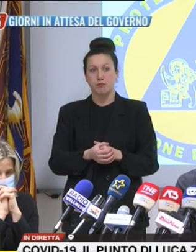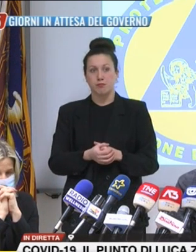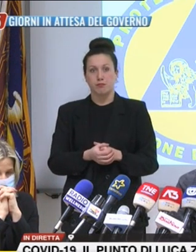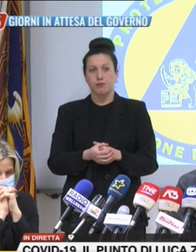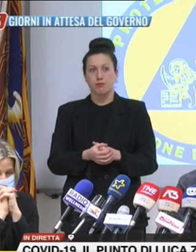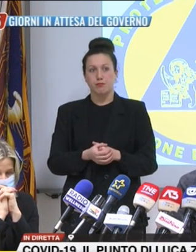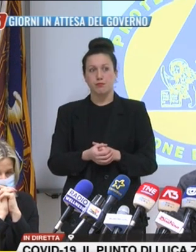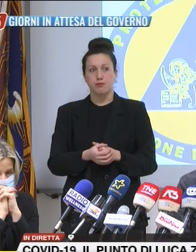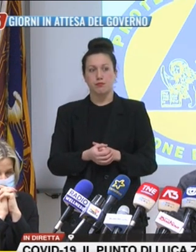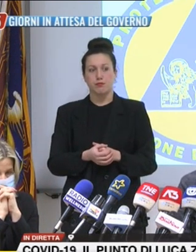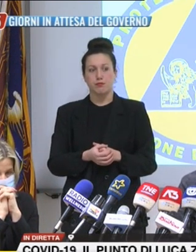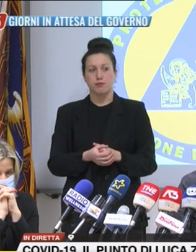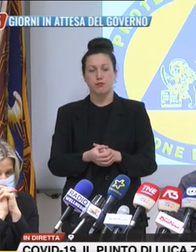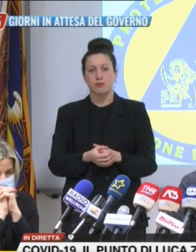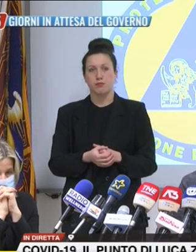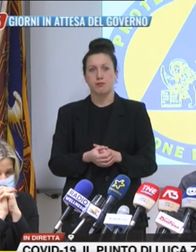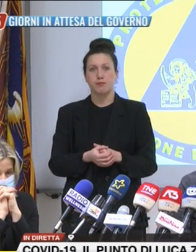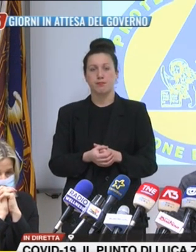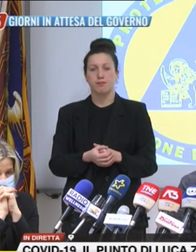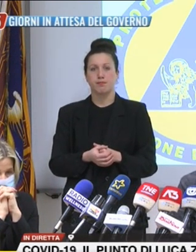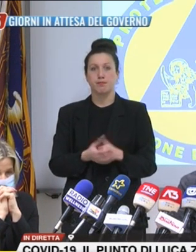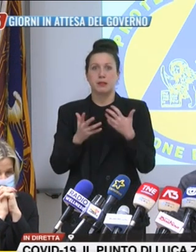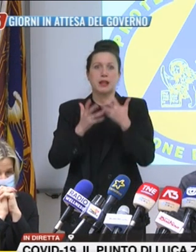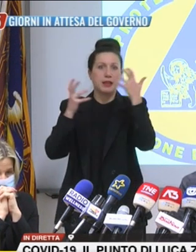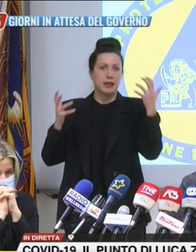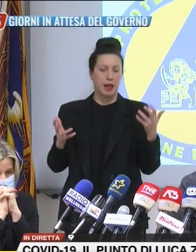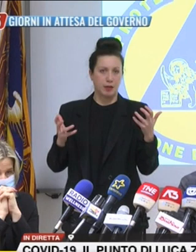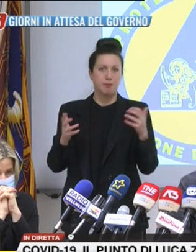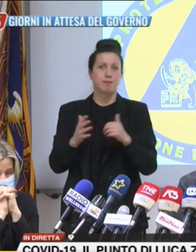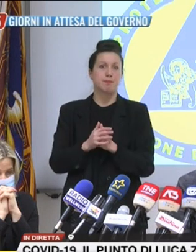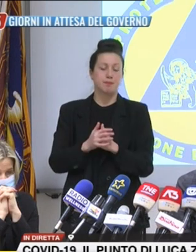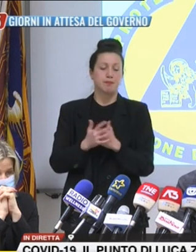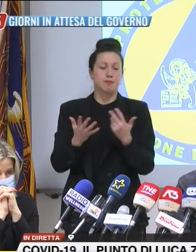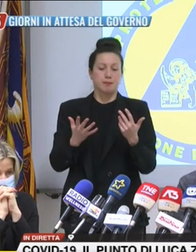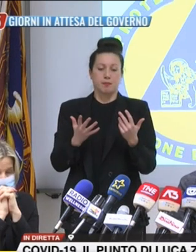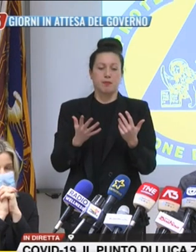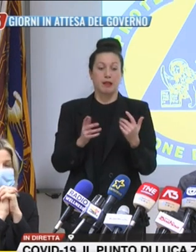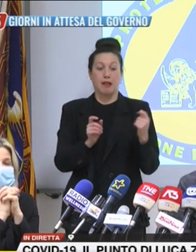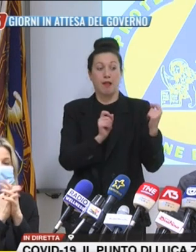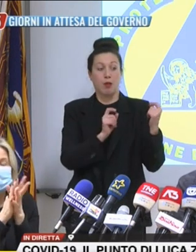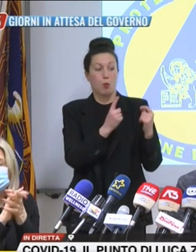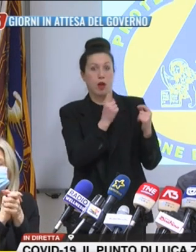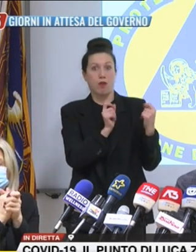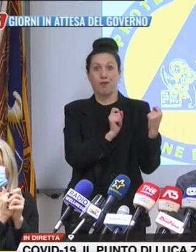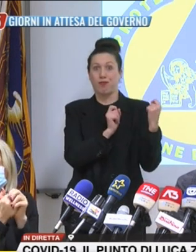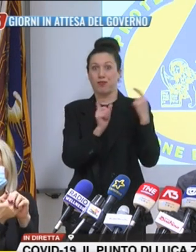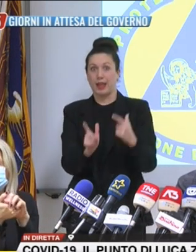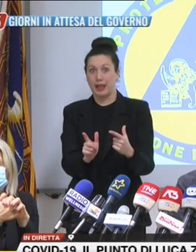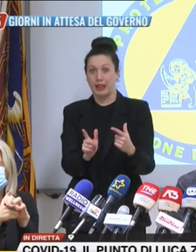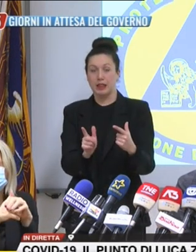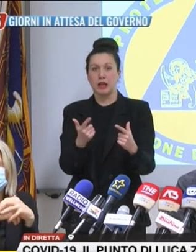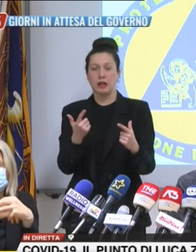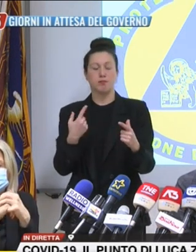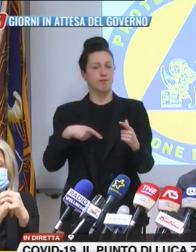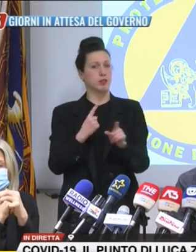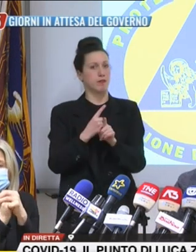Ovviamente le paventate disponibilità, tutte da verificare, anche se ormai c'è qualche carta anche scritta, più di